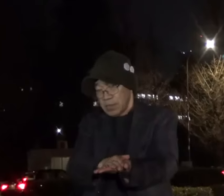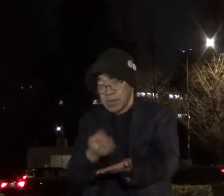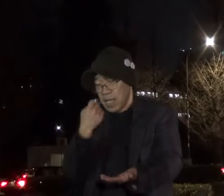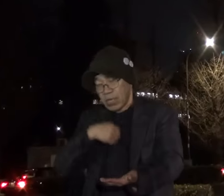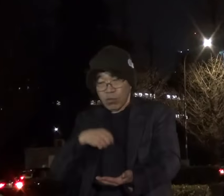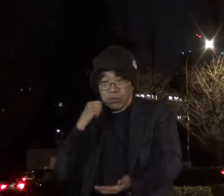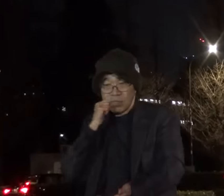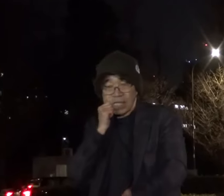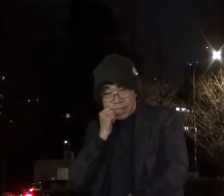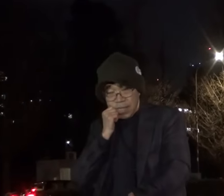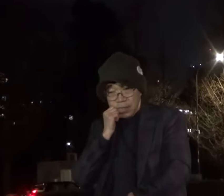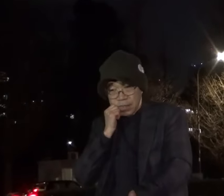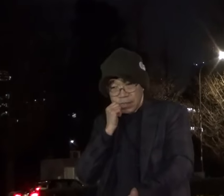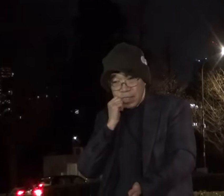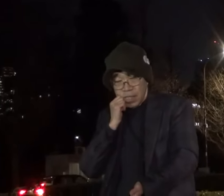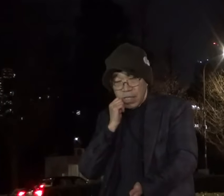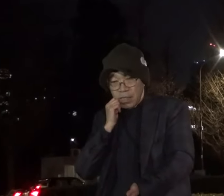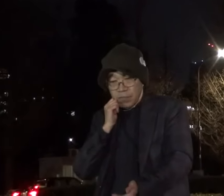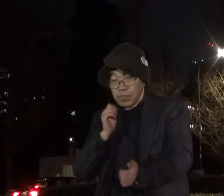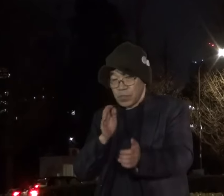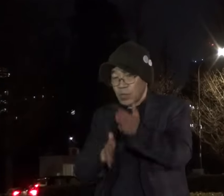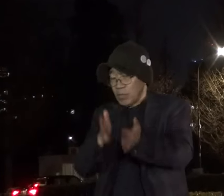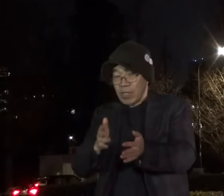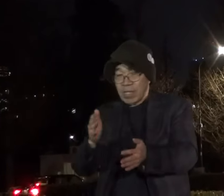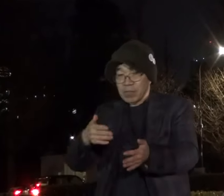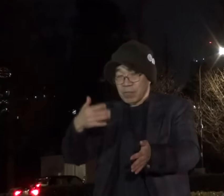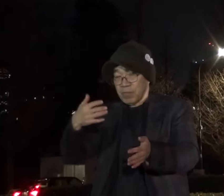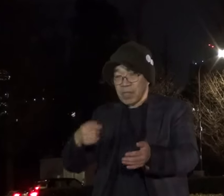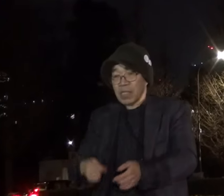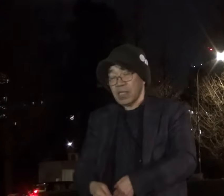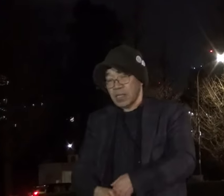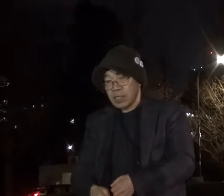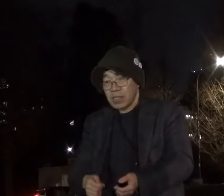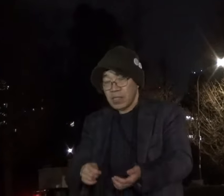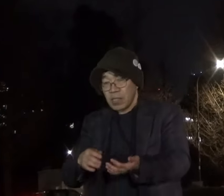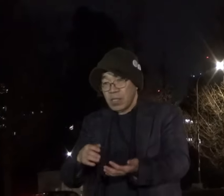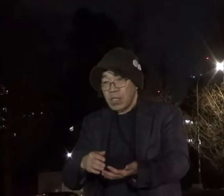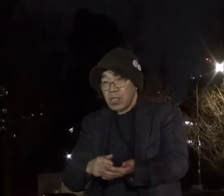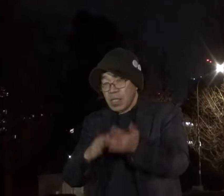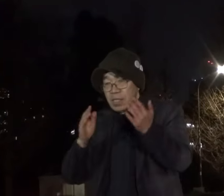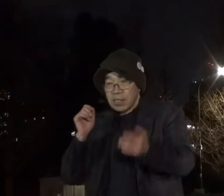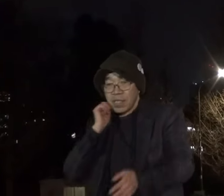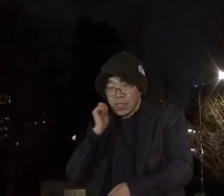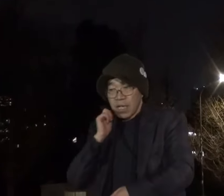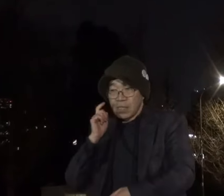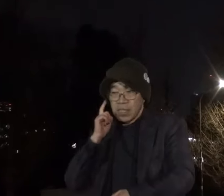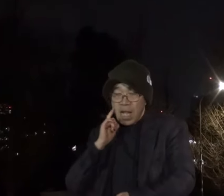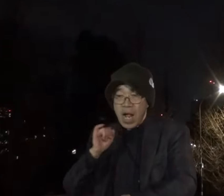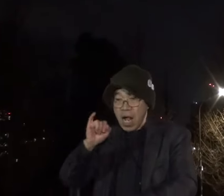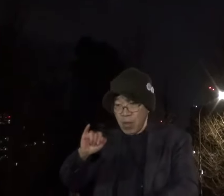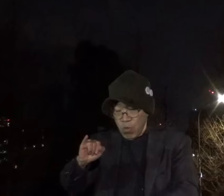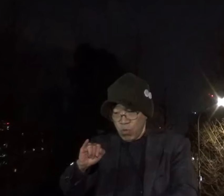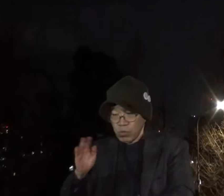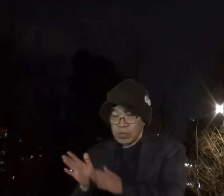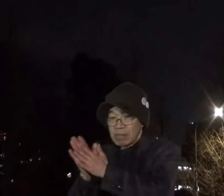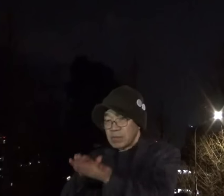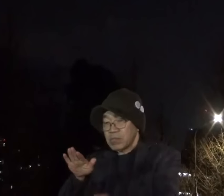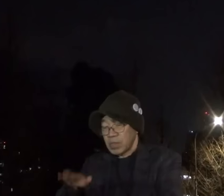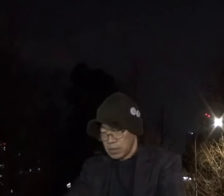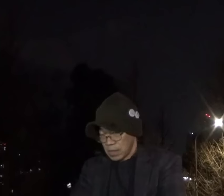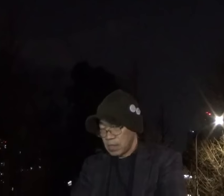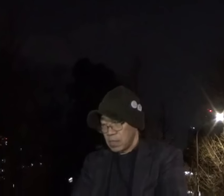した。2014年11月には母も亡くなりました。事故から3年半以上も経っていたの